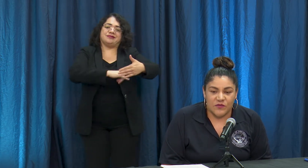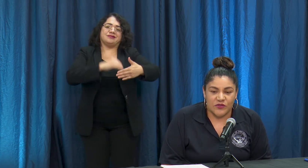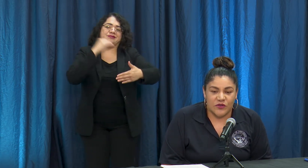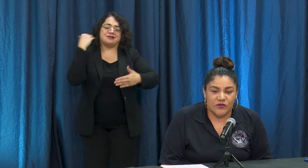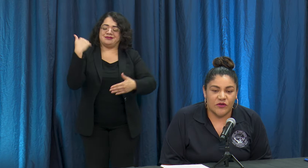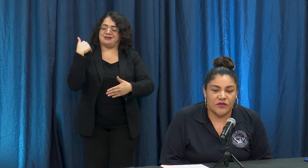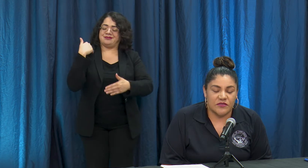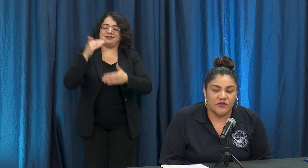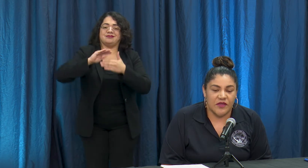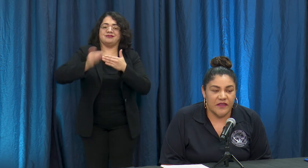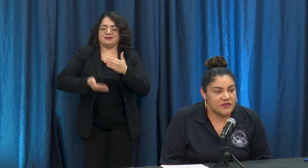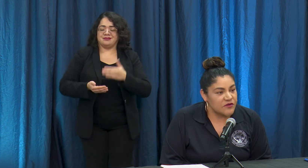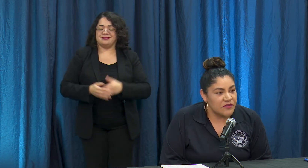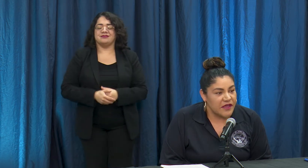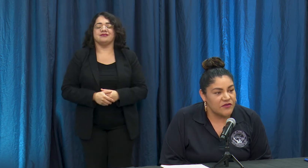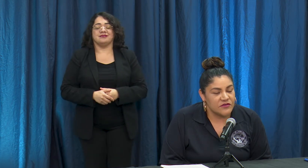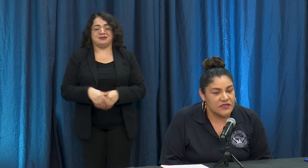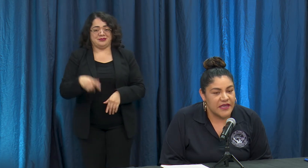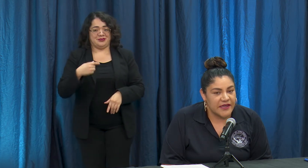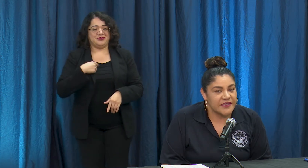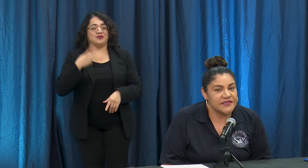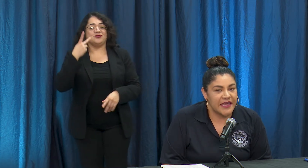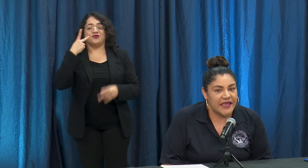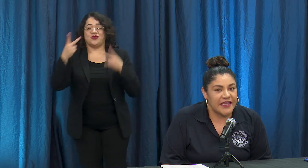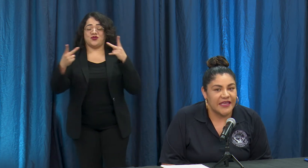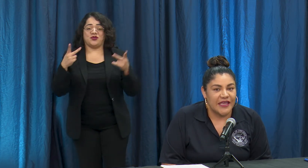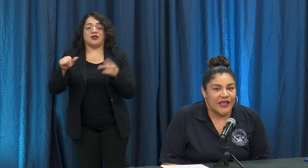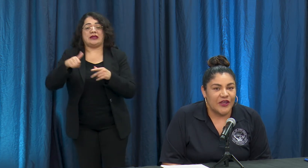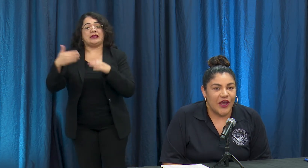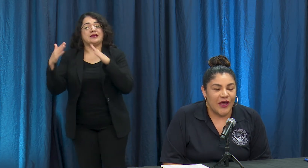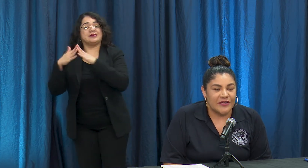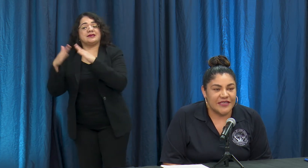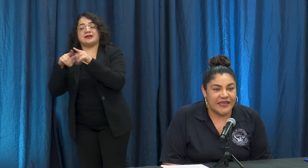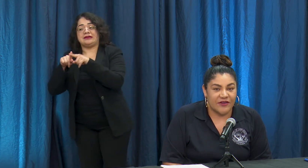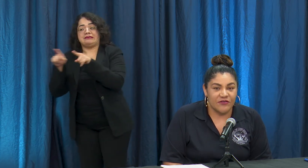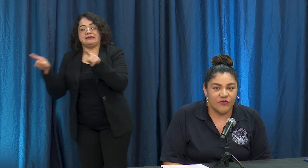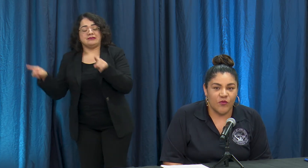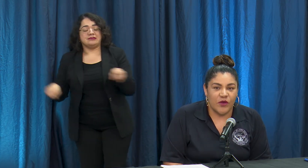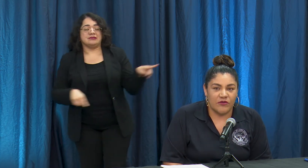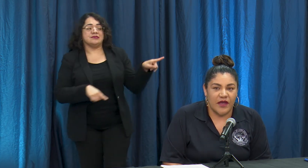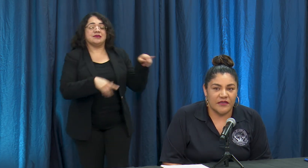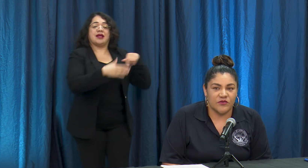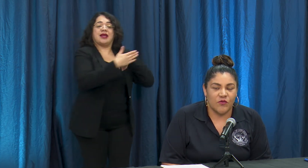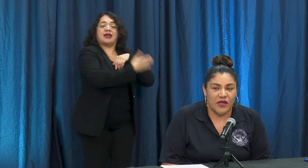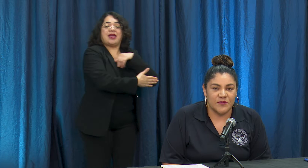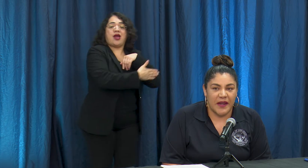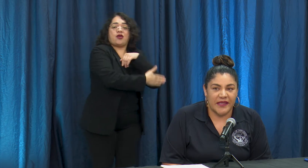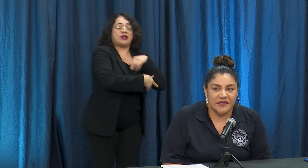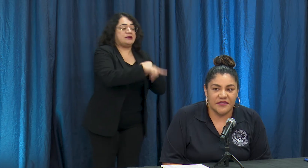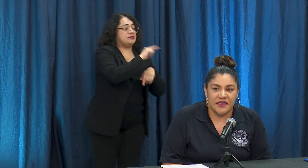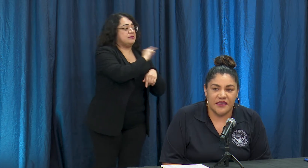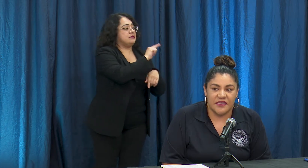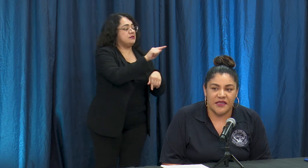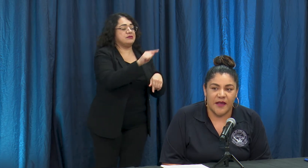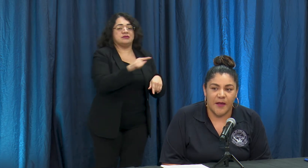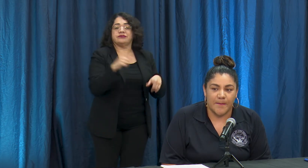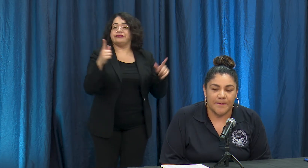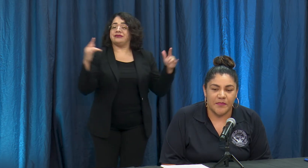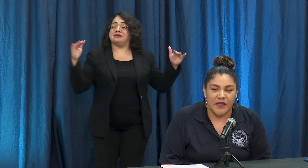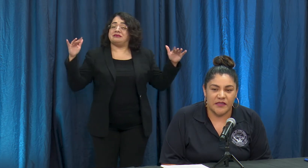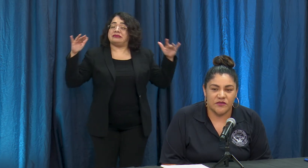Sí vimos otras ciudades y condados y áreas que salieron como a lugares como las playas